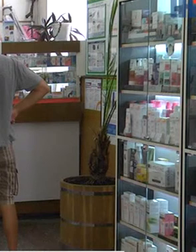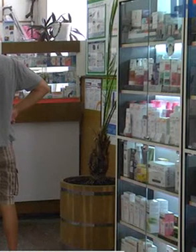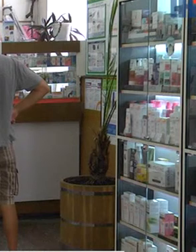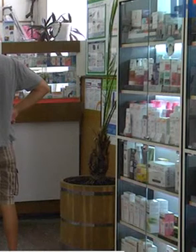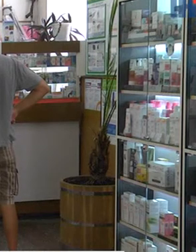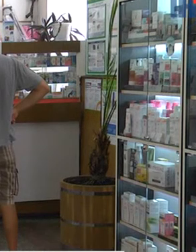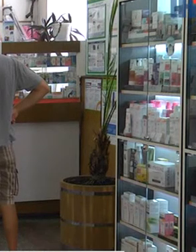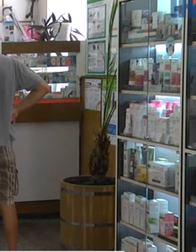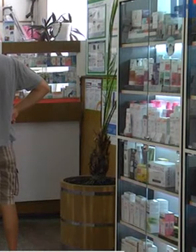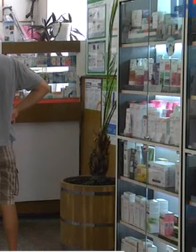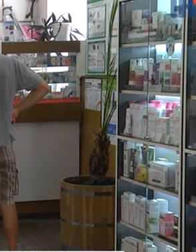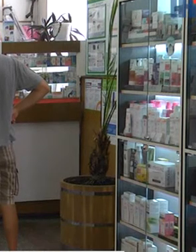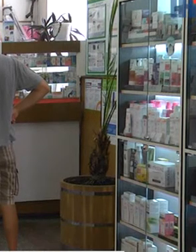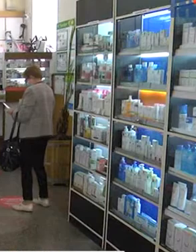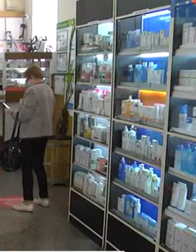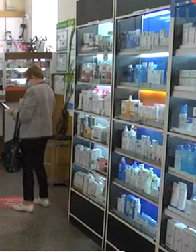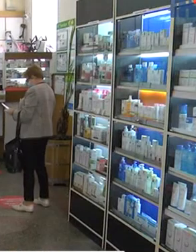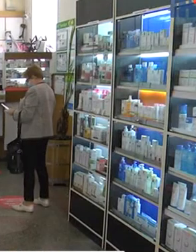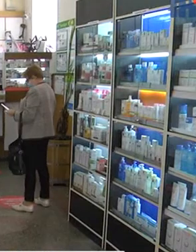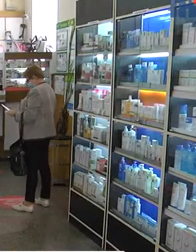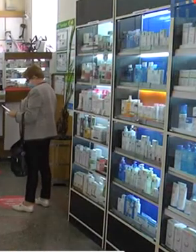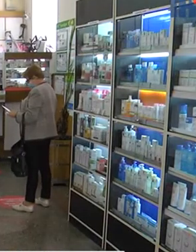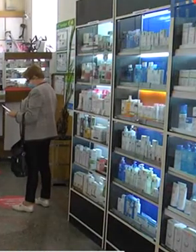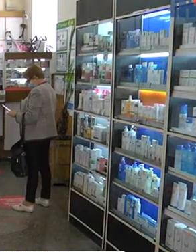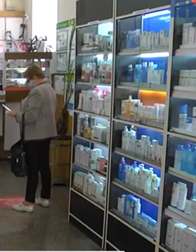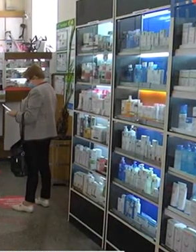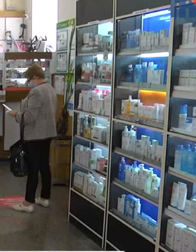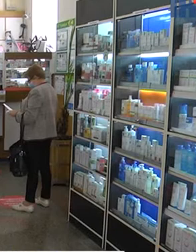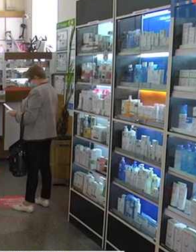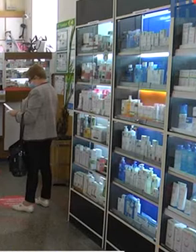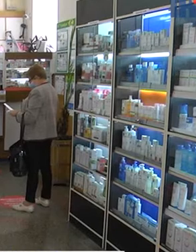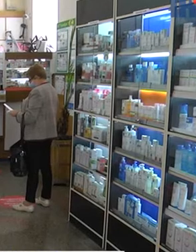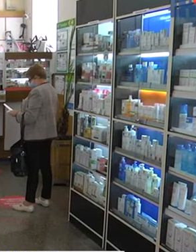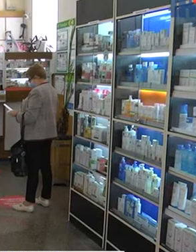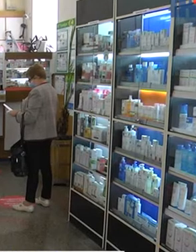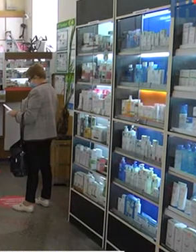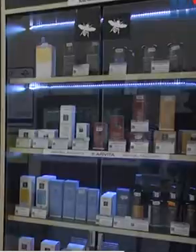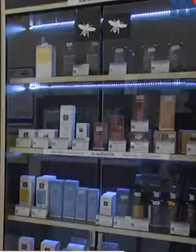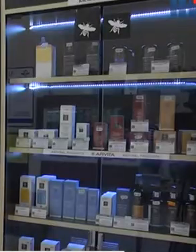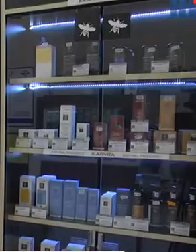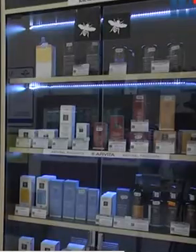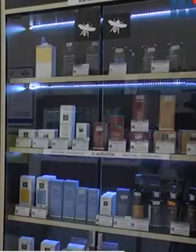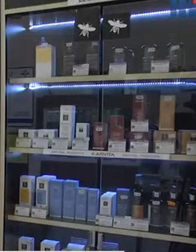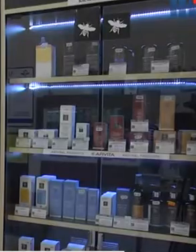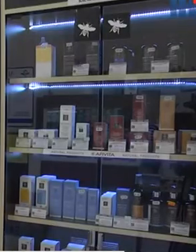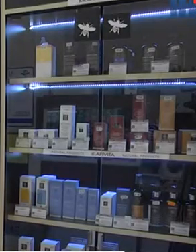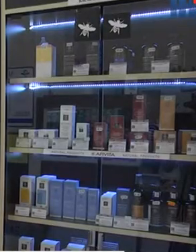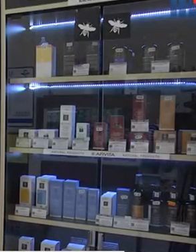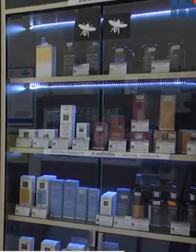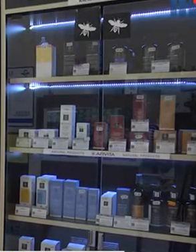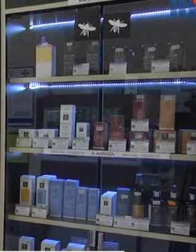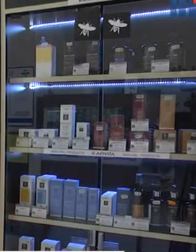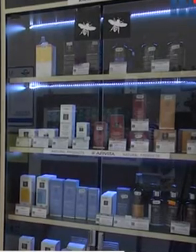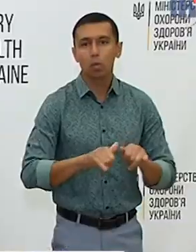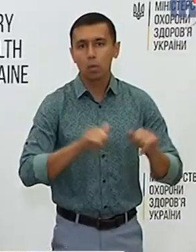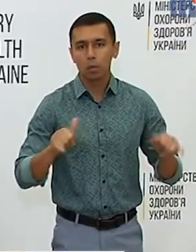Починаючи з 2021 року в Україні планують відпускати ліки за електронними рецептами. Про це під час брифінгу 20 вересня повідомив міністр